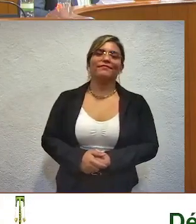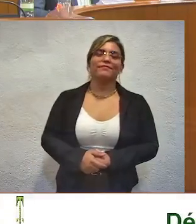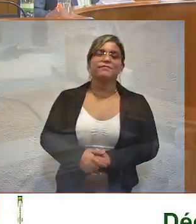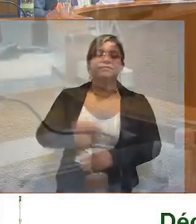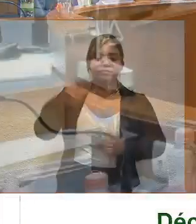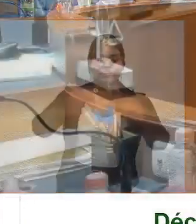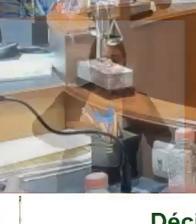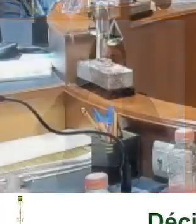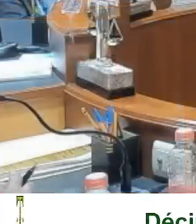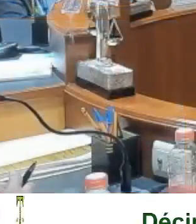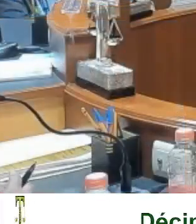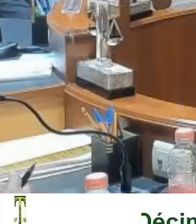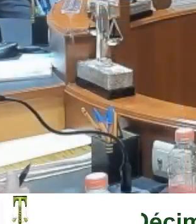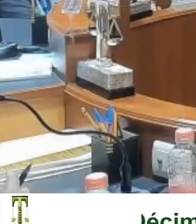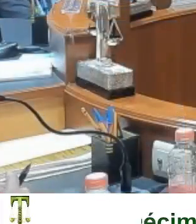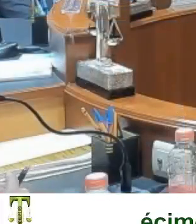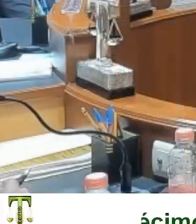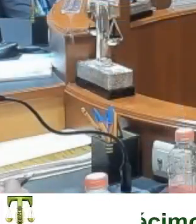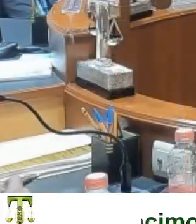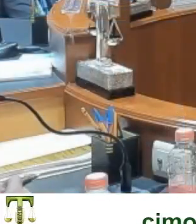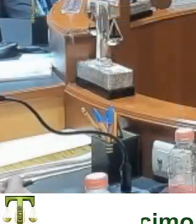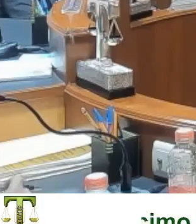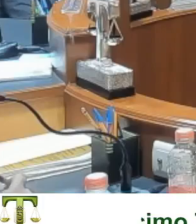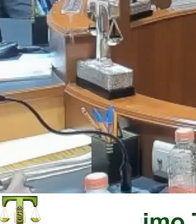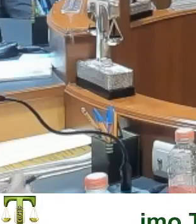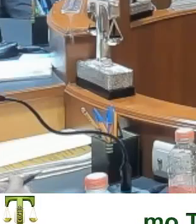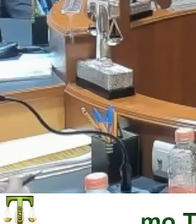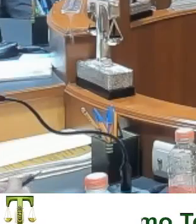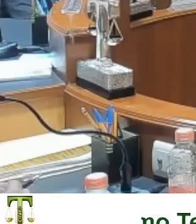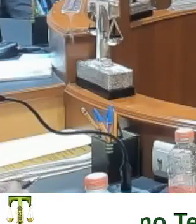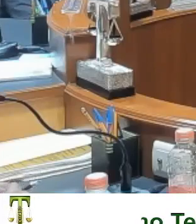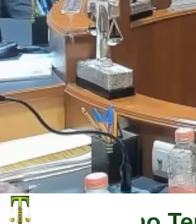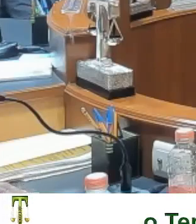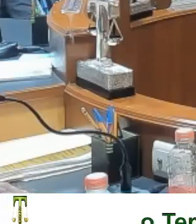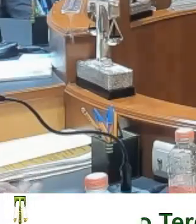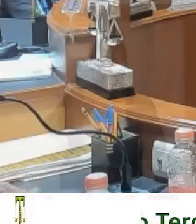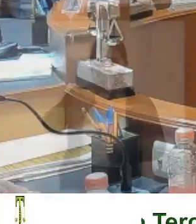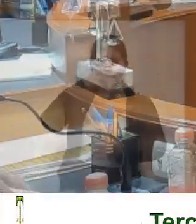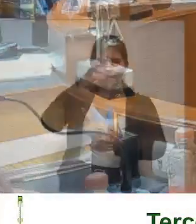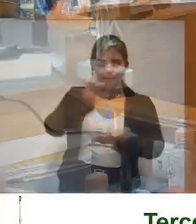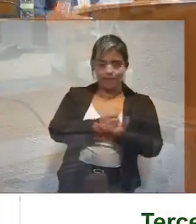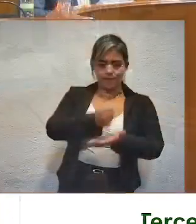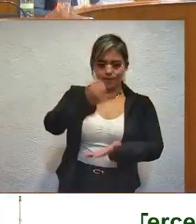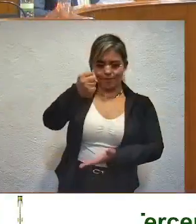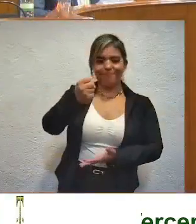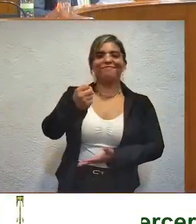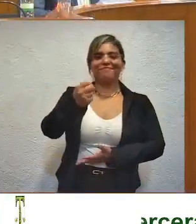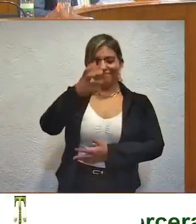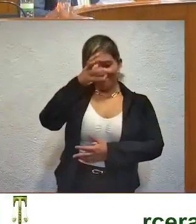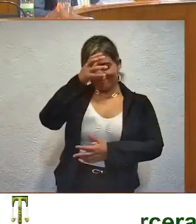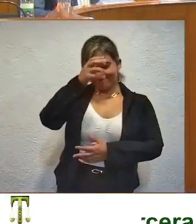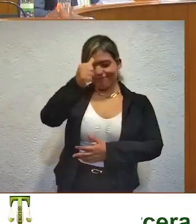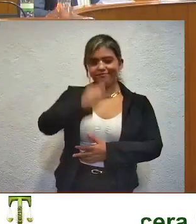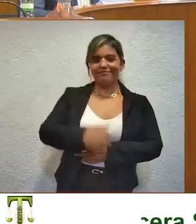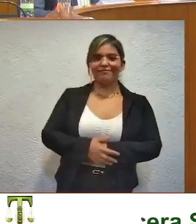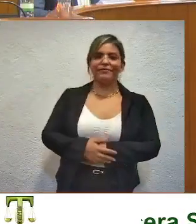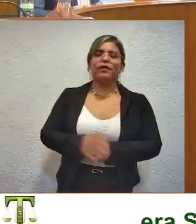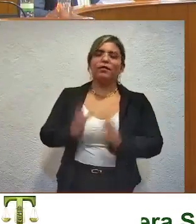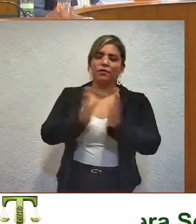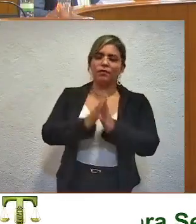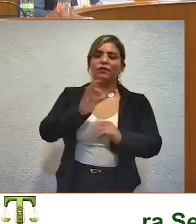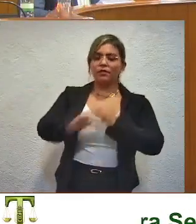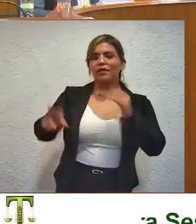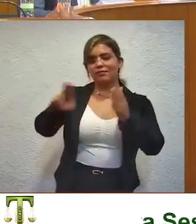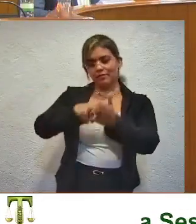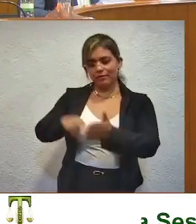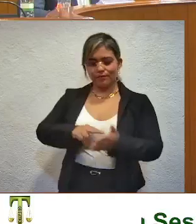Magistrada presidenta, magistrada, magistrados, el proyecto de resolución fue aprobado por unanimidad de votos. Gracias, secretario. En consecuencia, sírvase